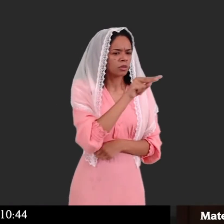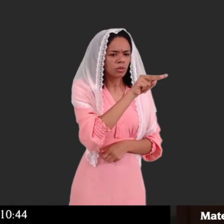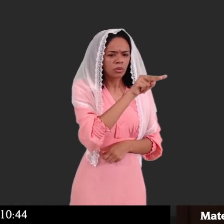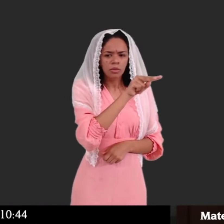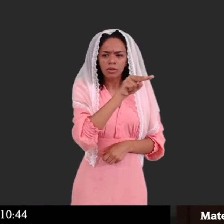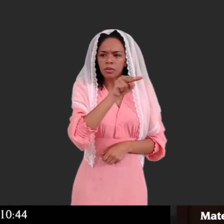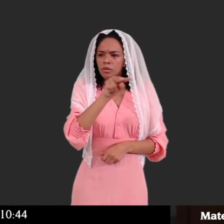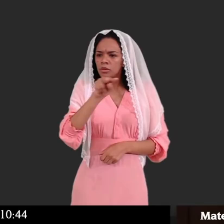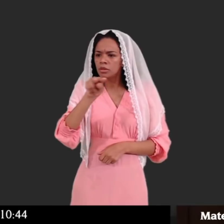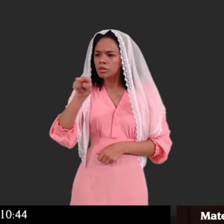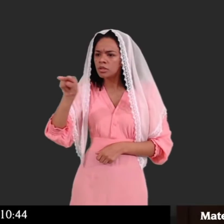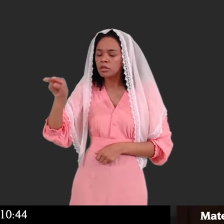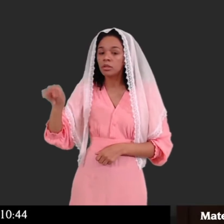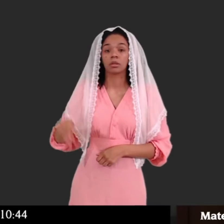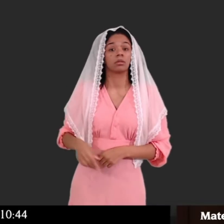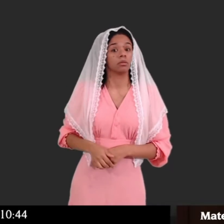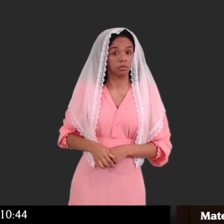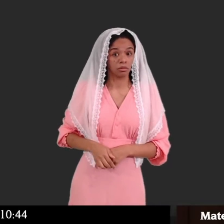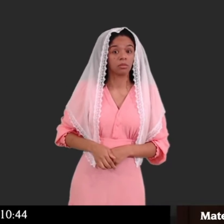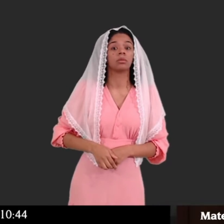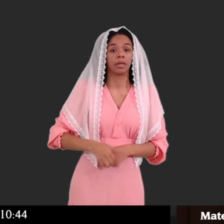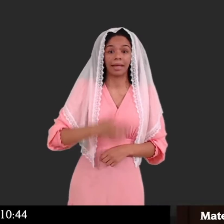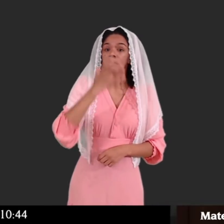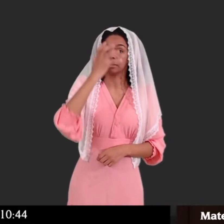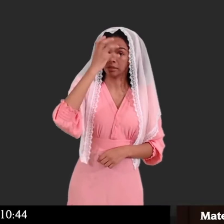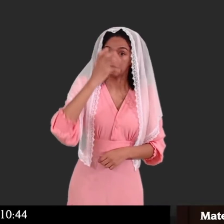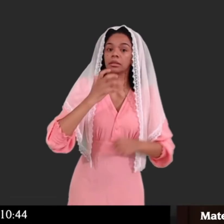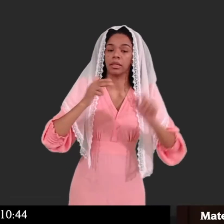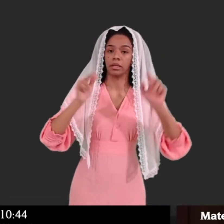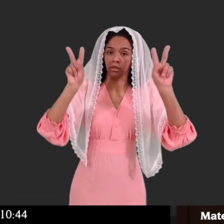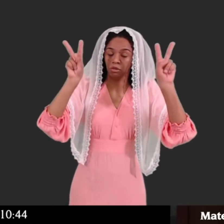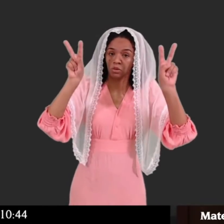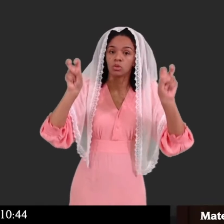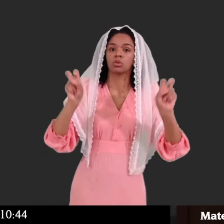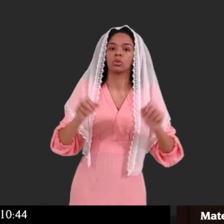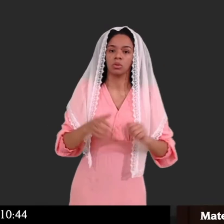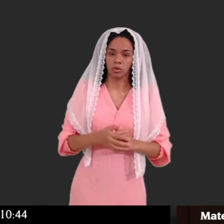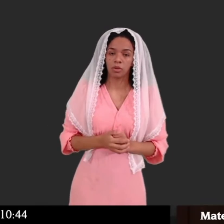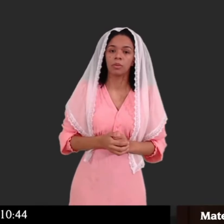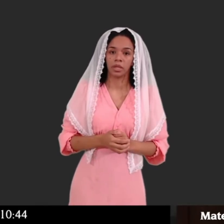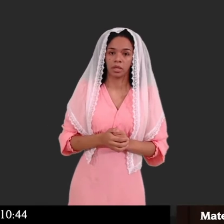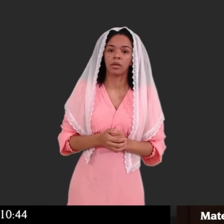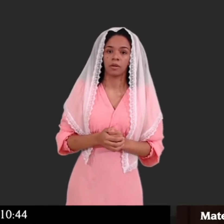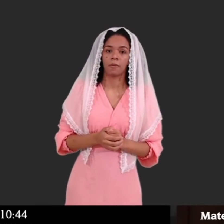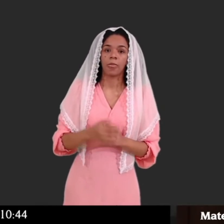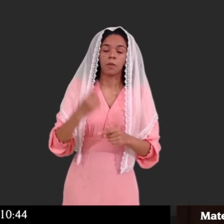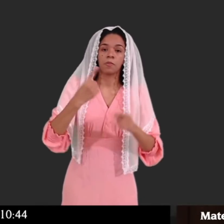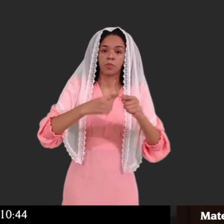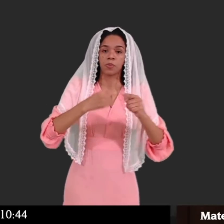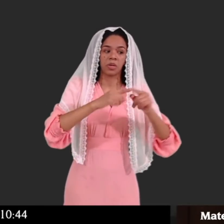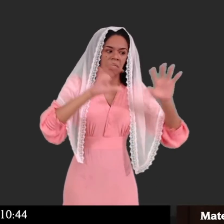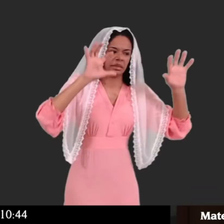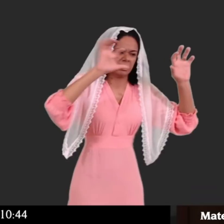Vocês perceberam como é sério essa questão de dormir, o sono espiritual? Como é terrível nós afastarmos da luz e ir para a